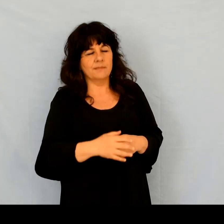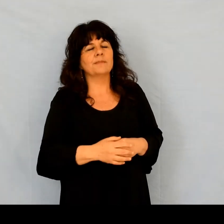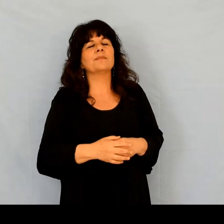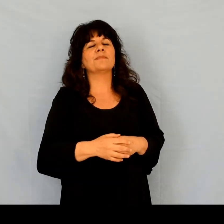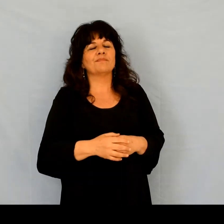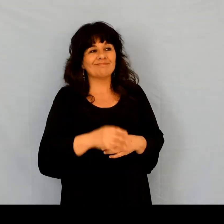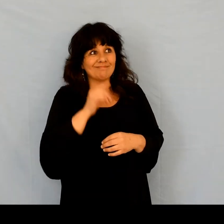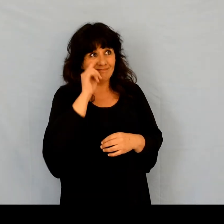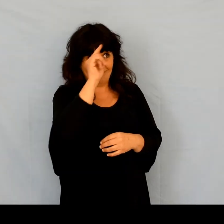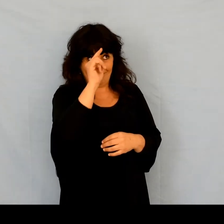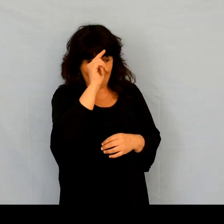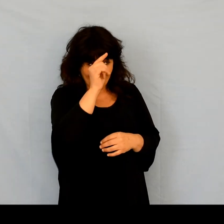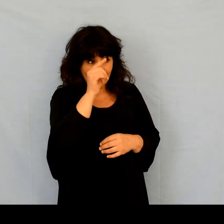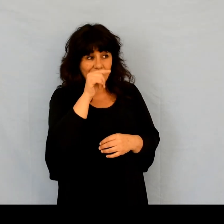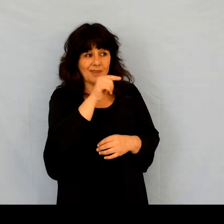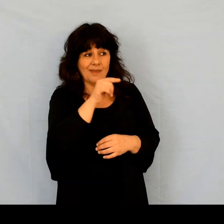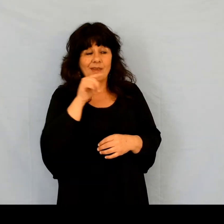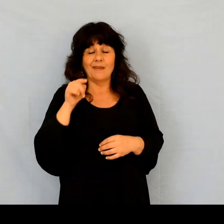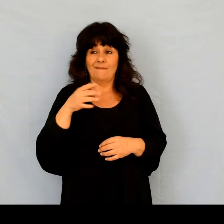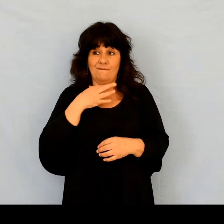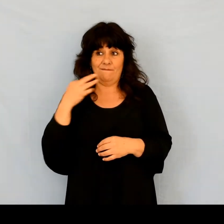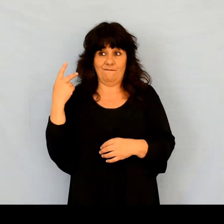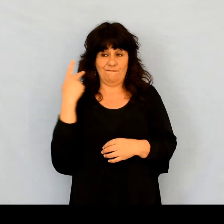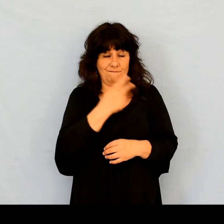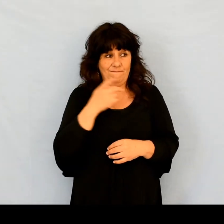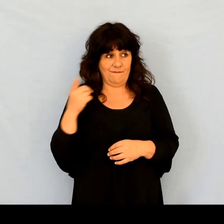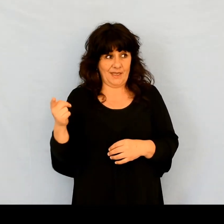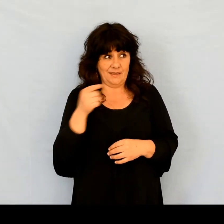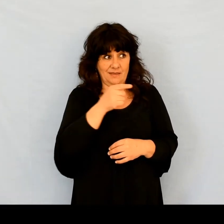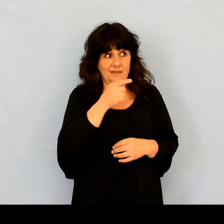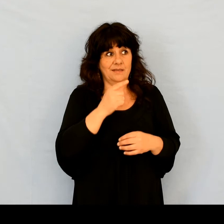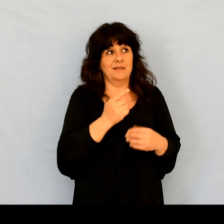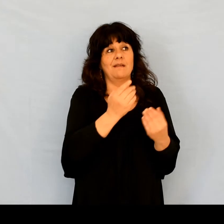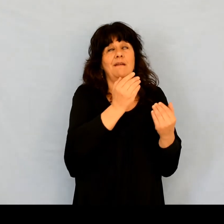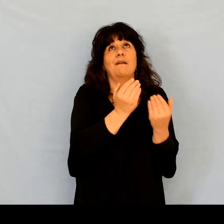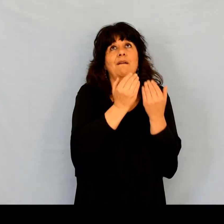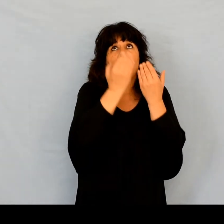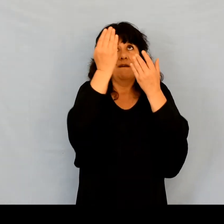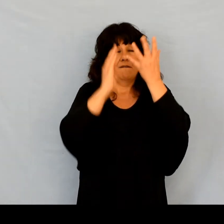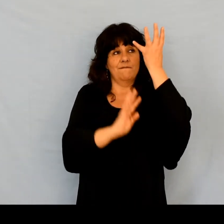Et là, tu l'offriras en holocauste sur la montagne que je t'indiquerai. »